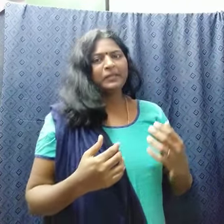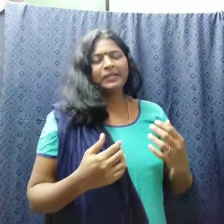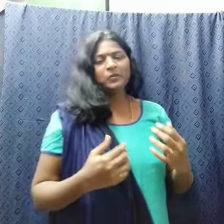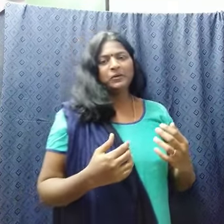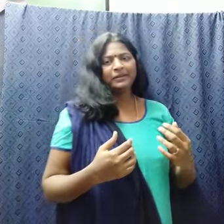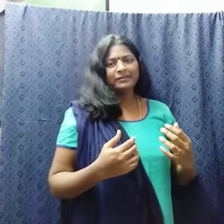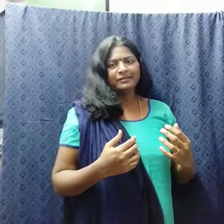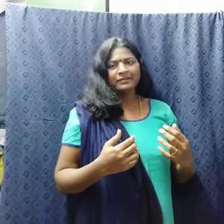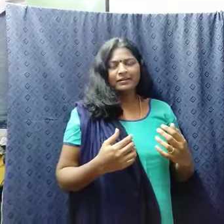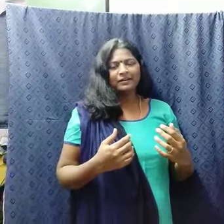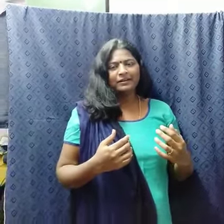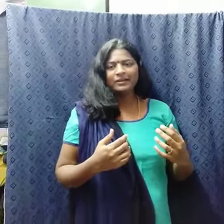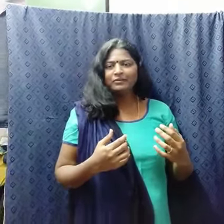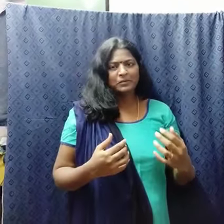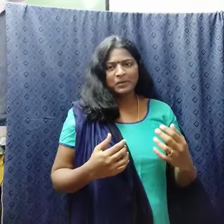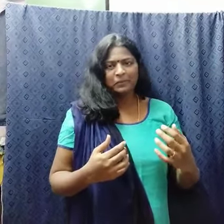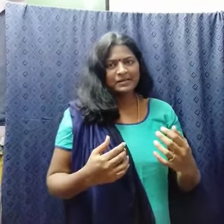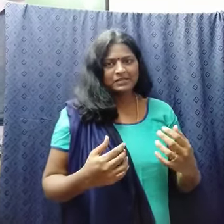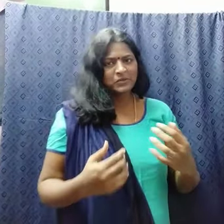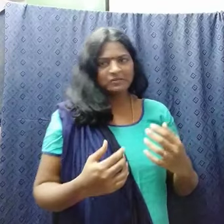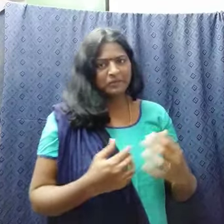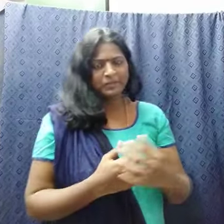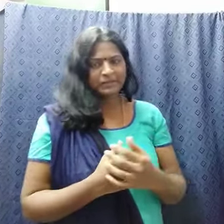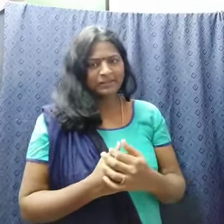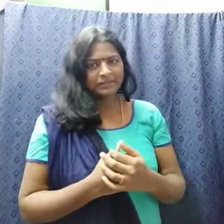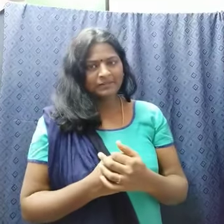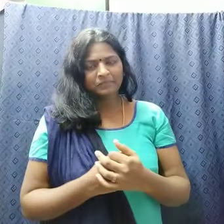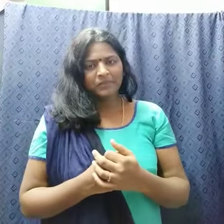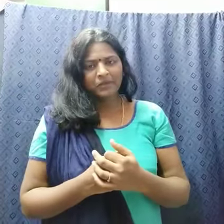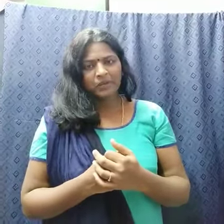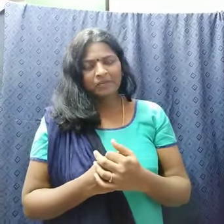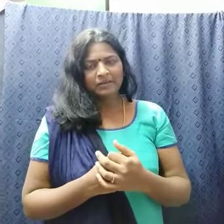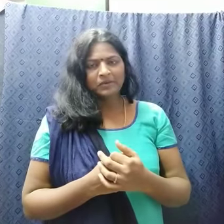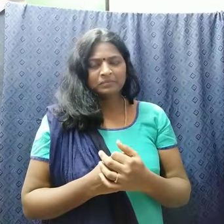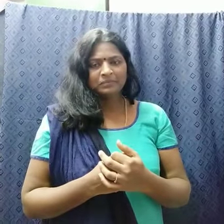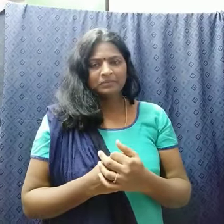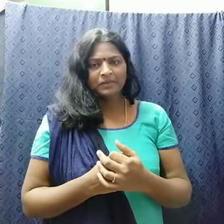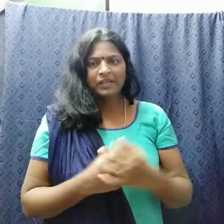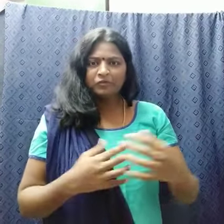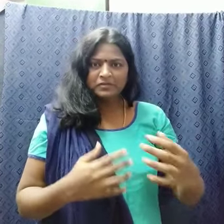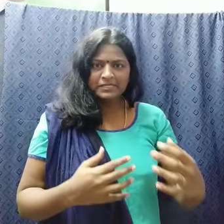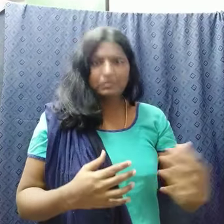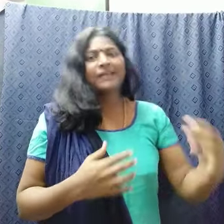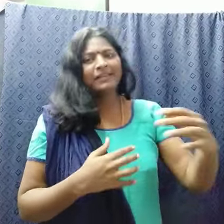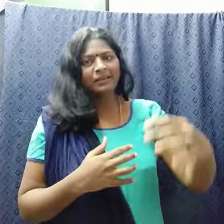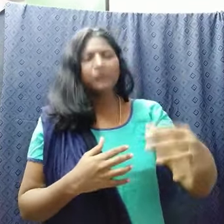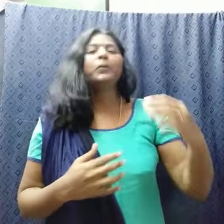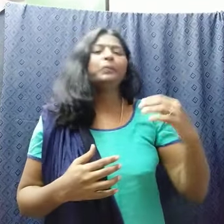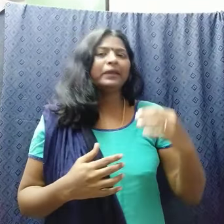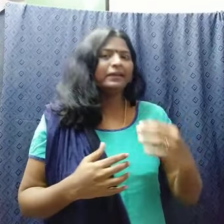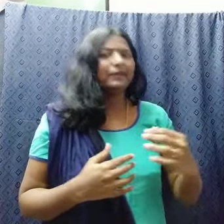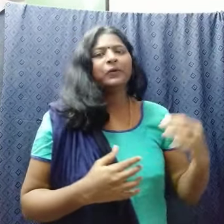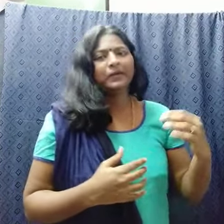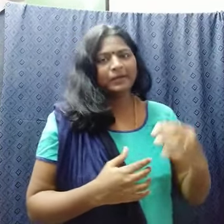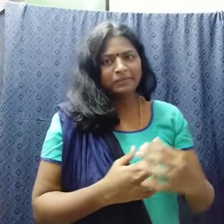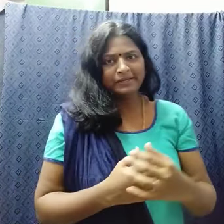ஒரு அலுவலகம், நான் பேர்லாம் சொல்ல விரும்பல, ஓகேவா? இன்ஃபோசிஸ் மாதிரி ஒரு பெரிய ஒரு கம்பெனியில